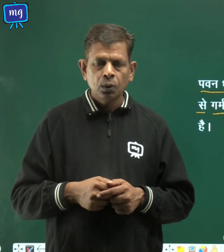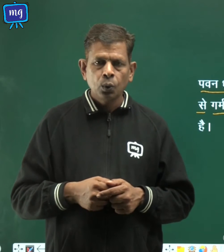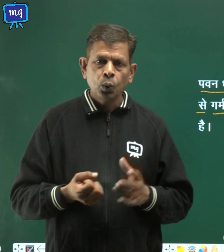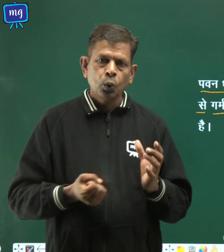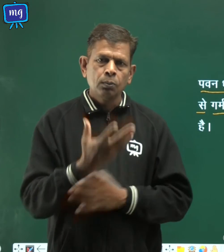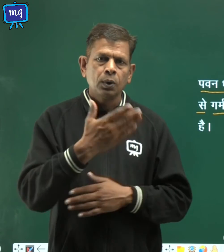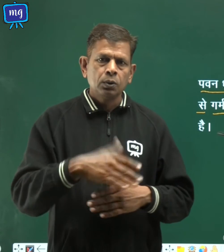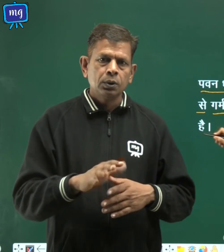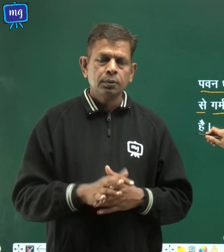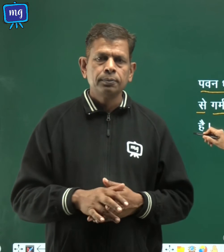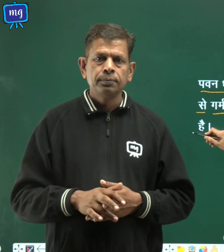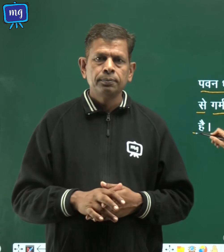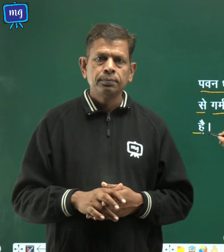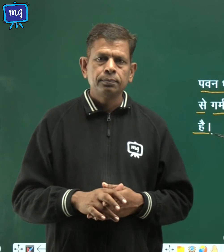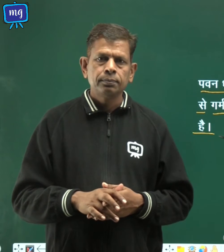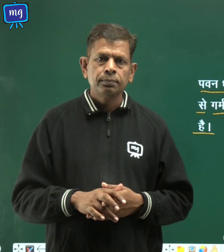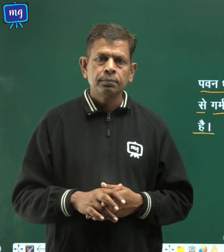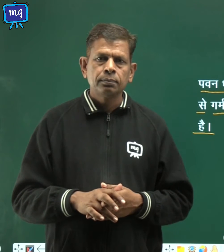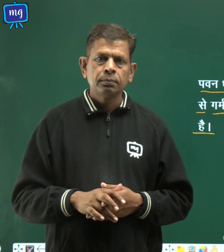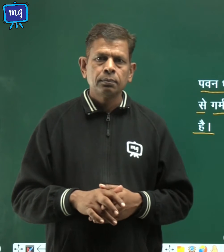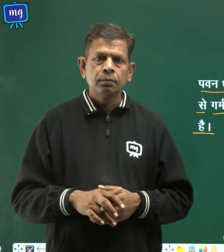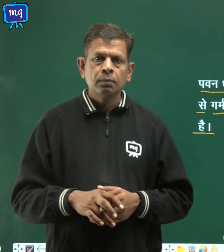उत्पन्न होती है।